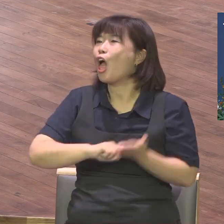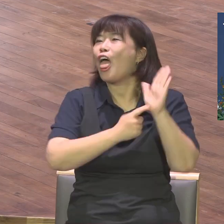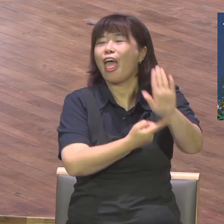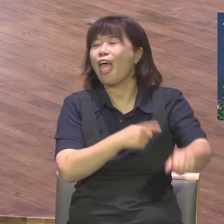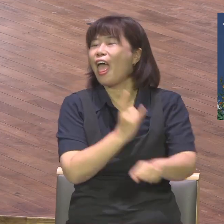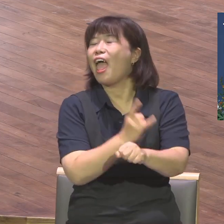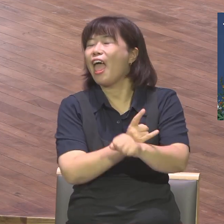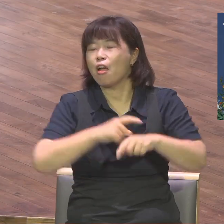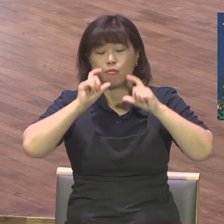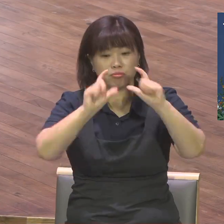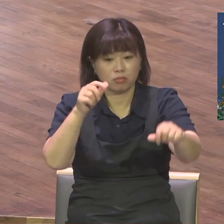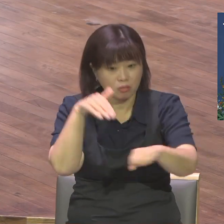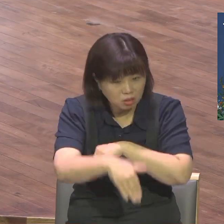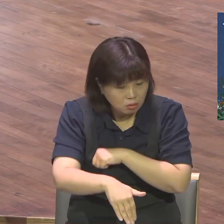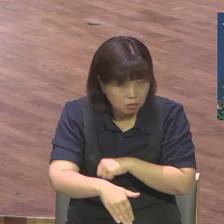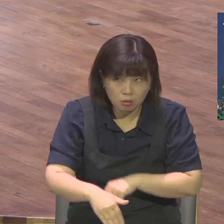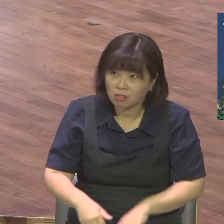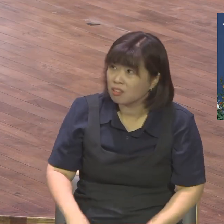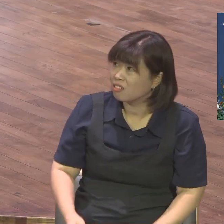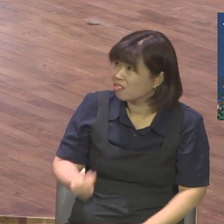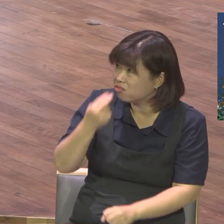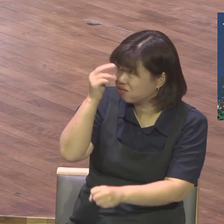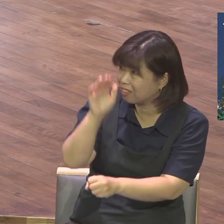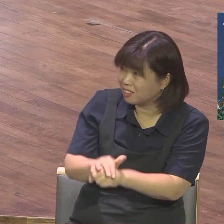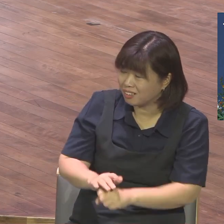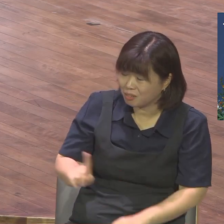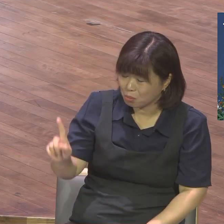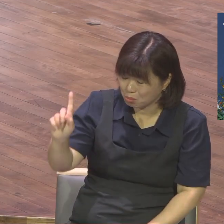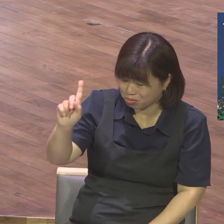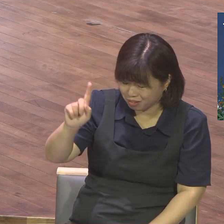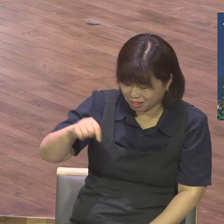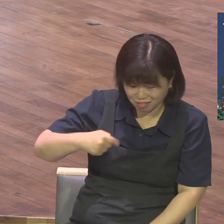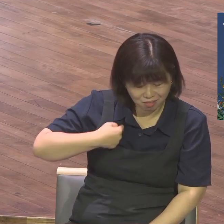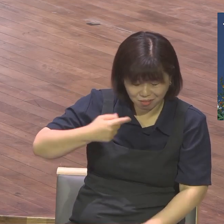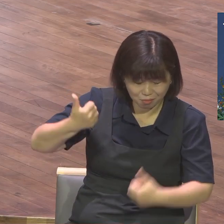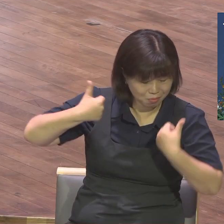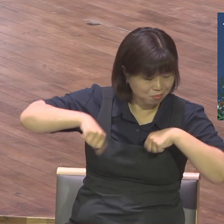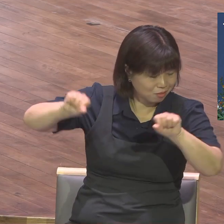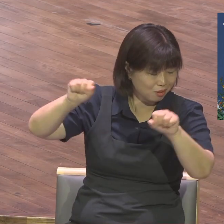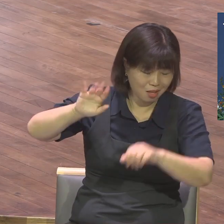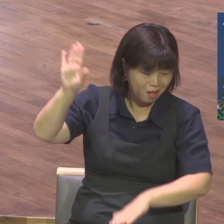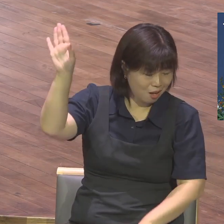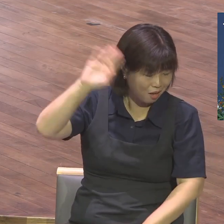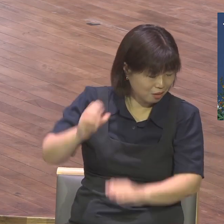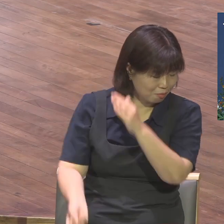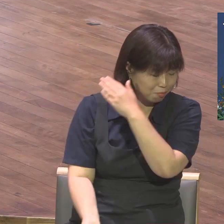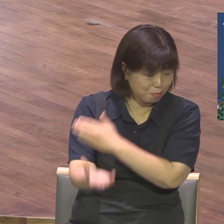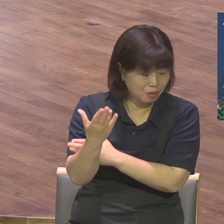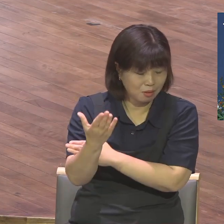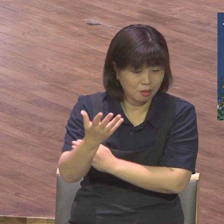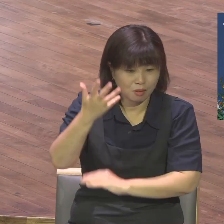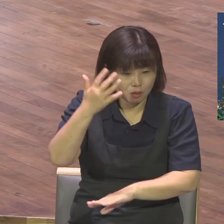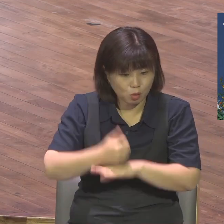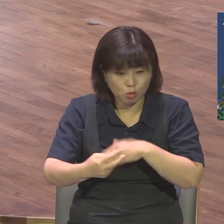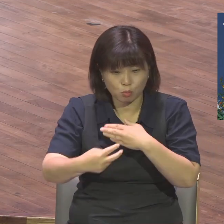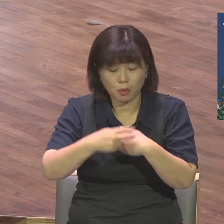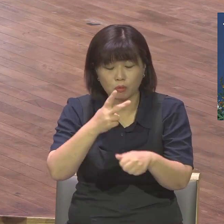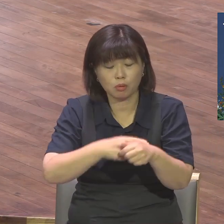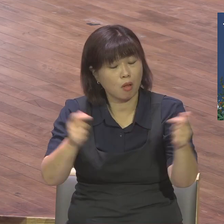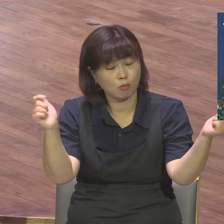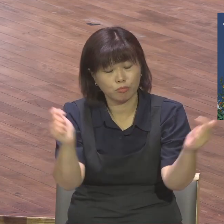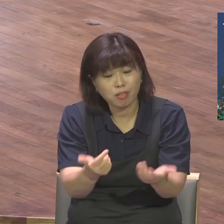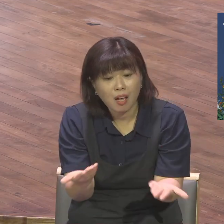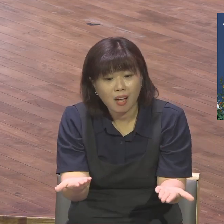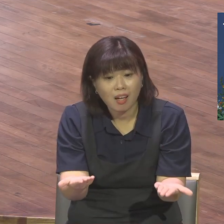돌아간대 지금. 이런 무리수를 두어 가지고 불안을 국민들을 불안하게 해서 안 된단 말이에요. 제가